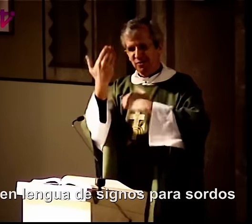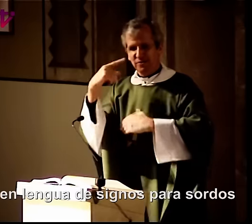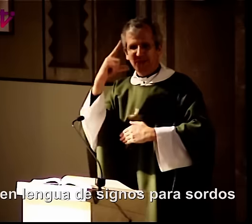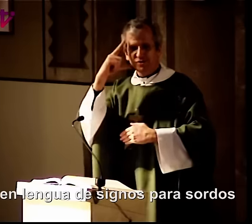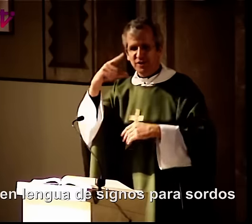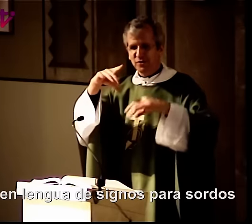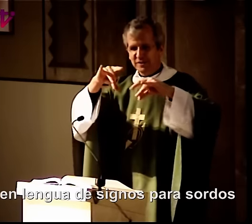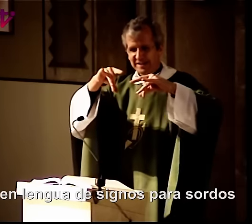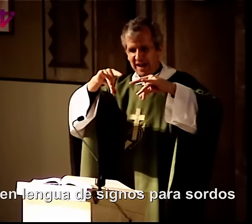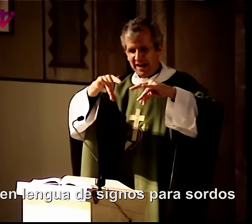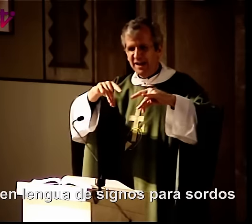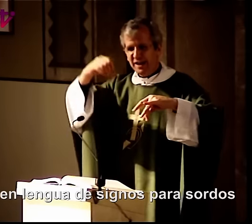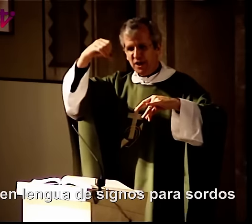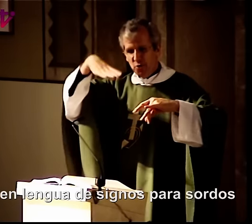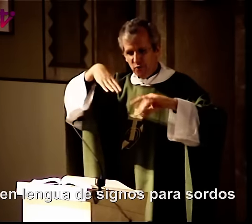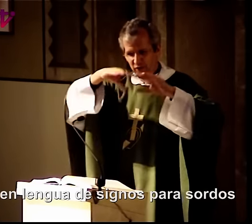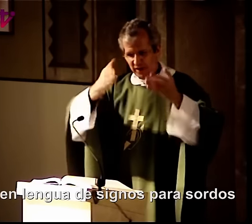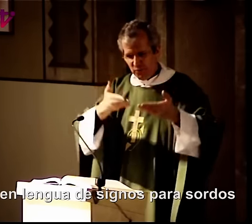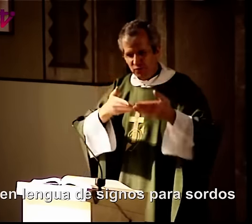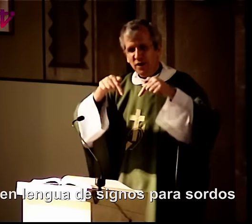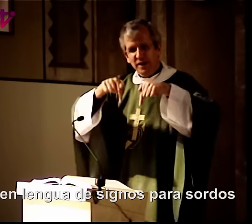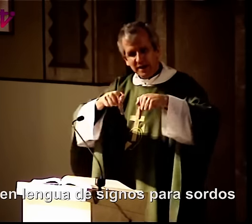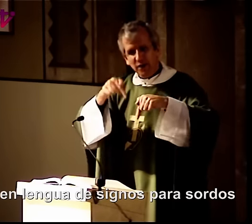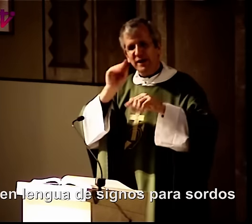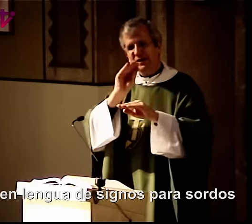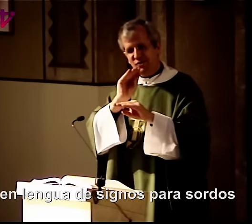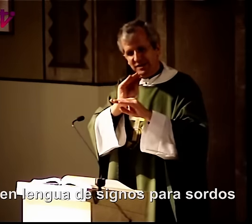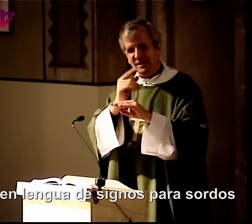día nos dijo sal y luz del mundo. Y ahora nos enseñará.